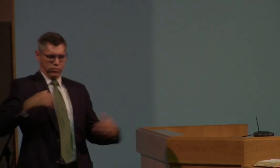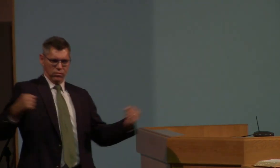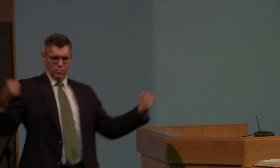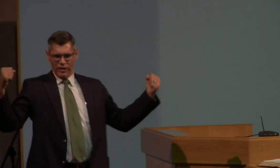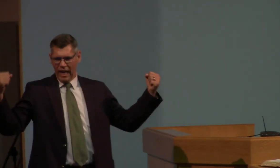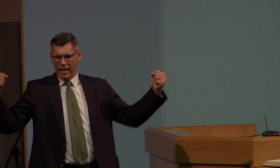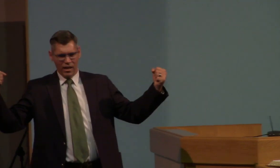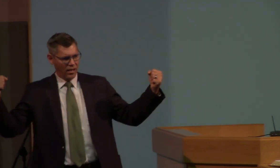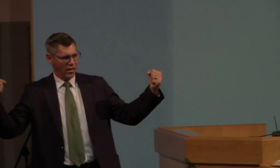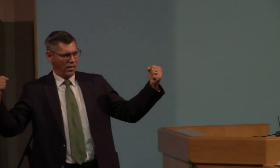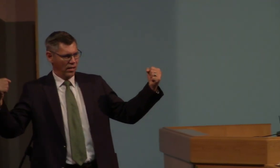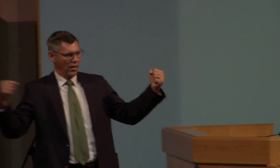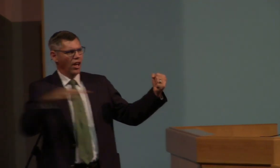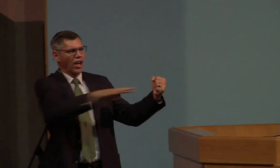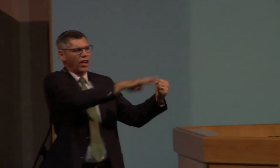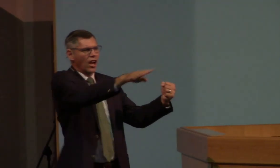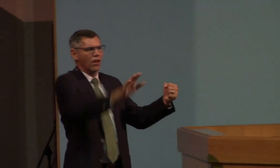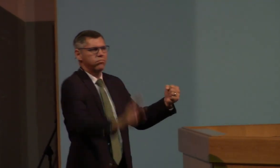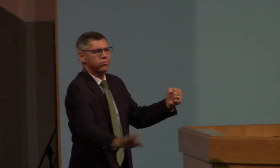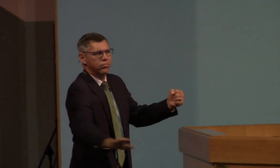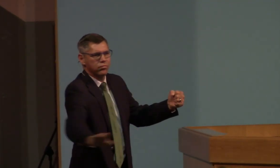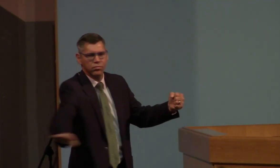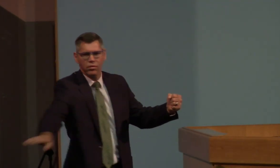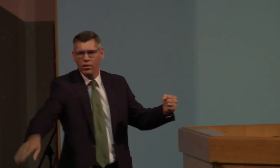sterk en julle